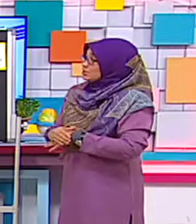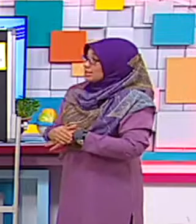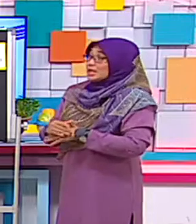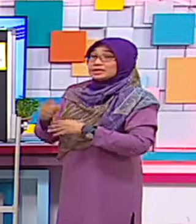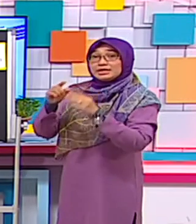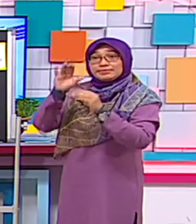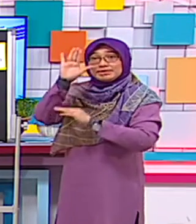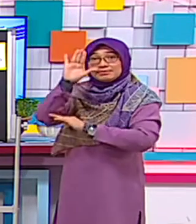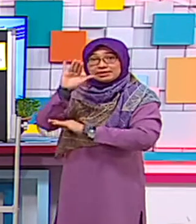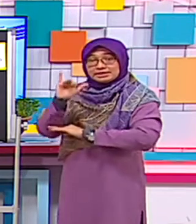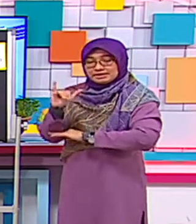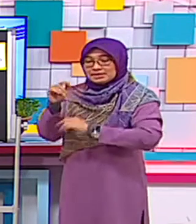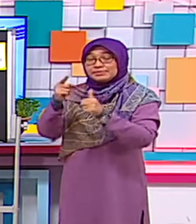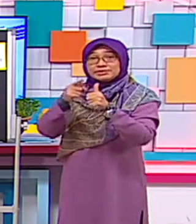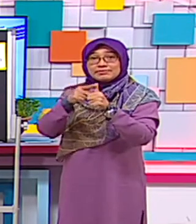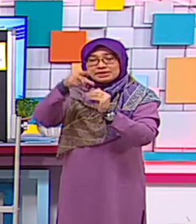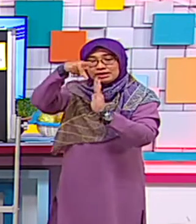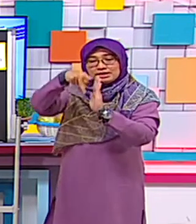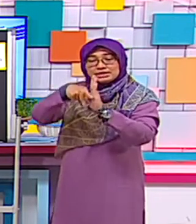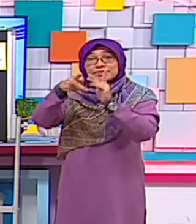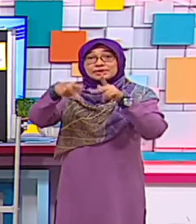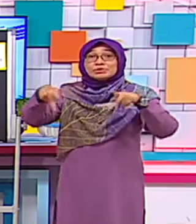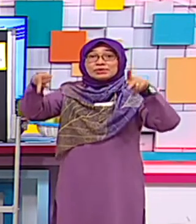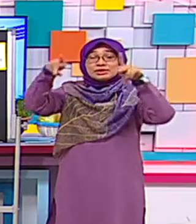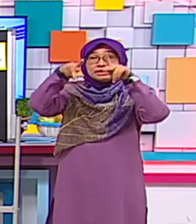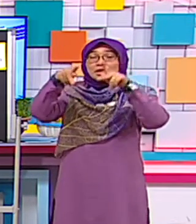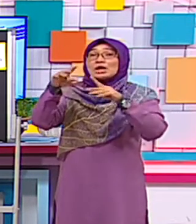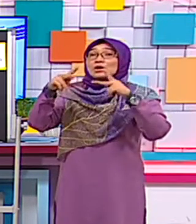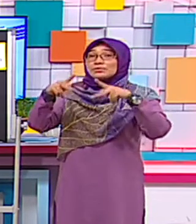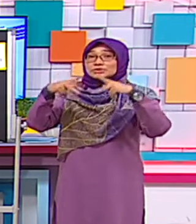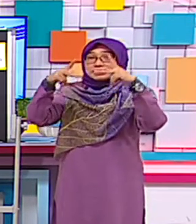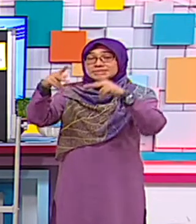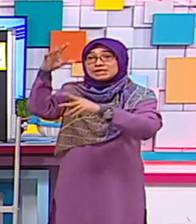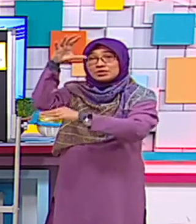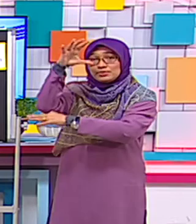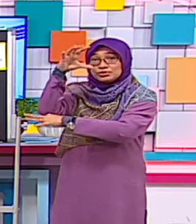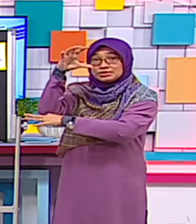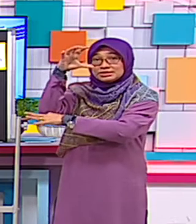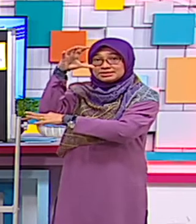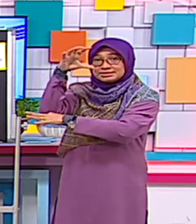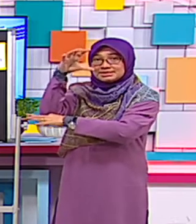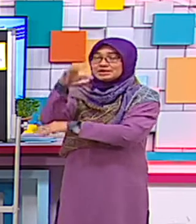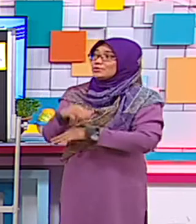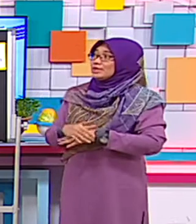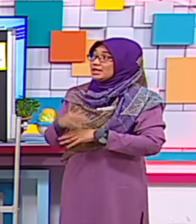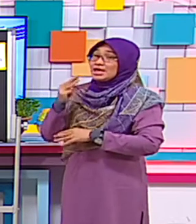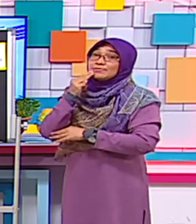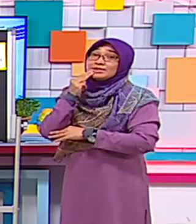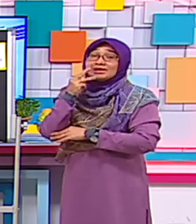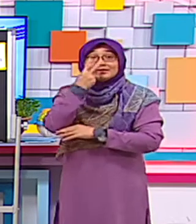yang pertama yang pertama keperluan proses fotosintesis Oke Mira